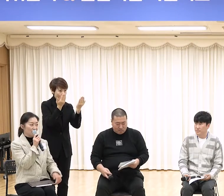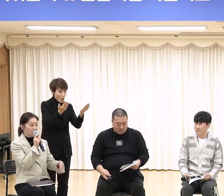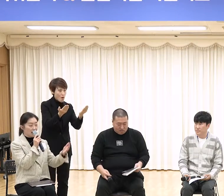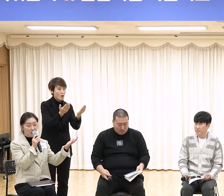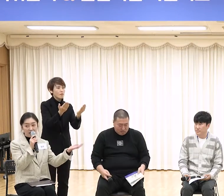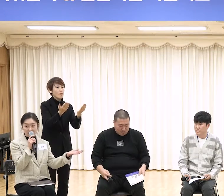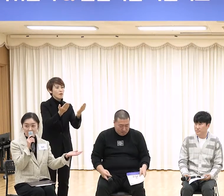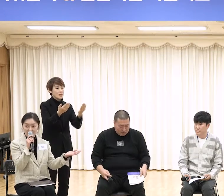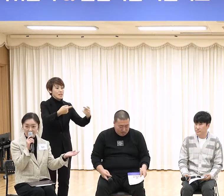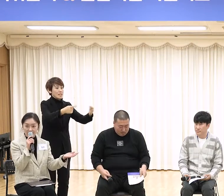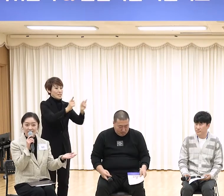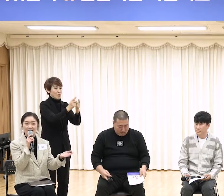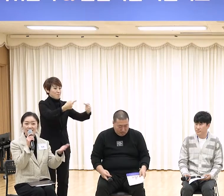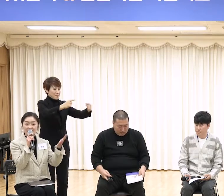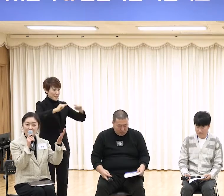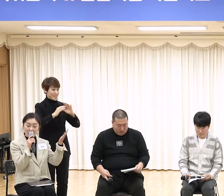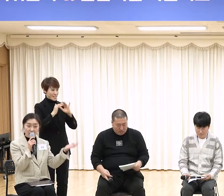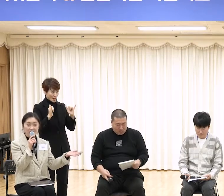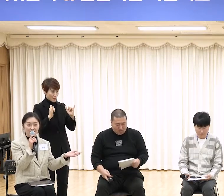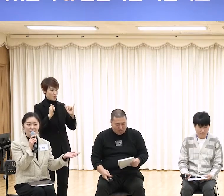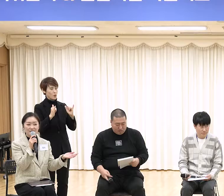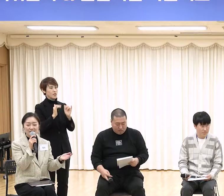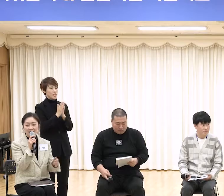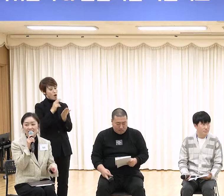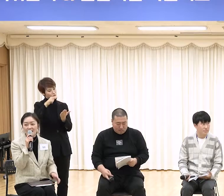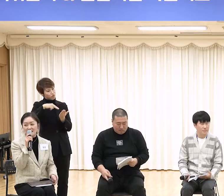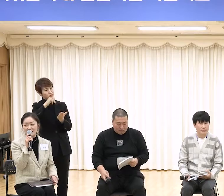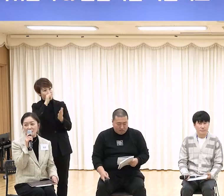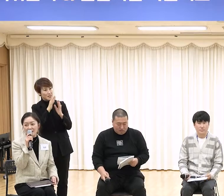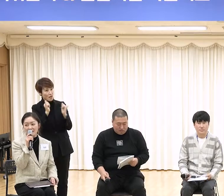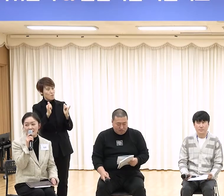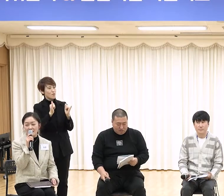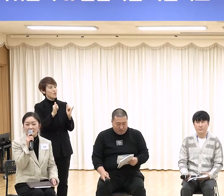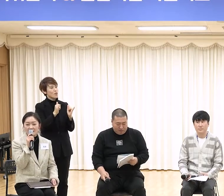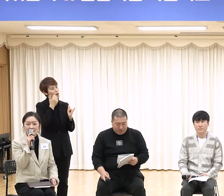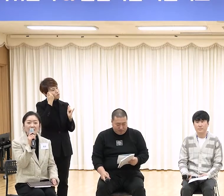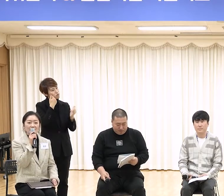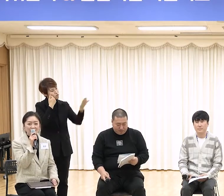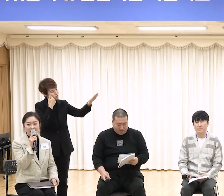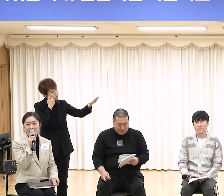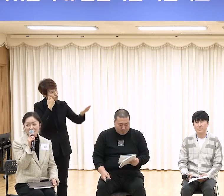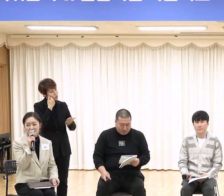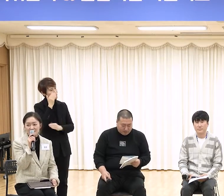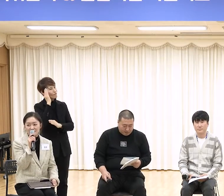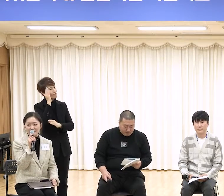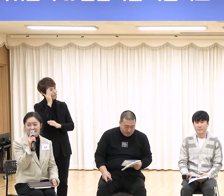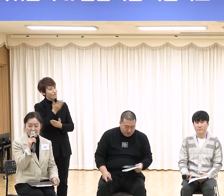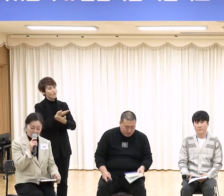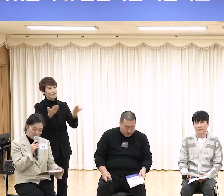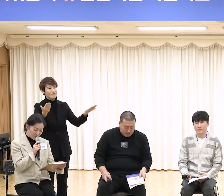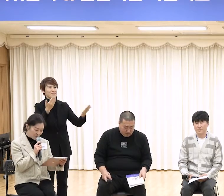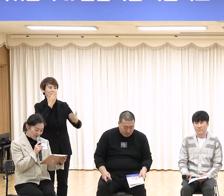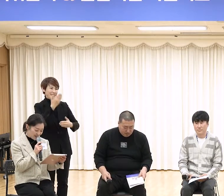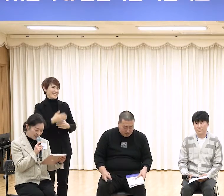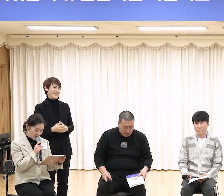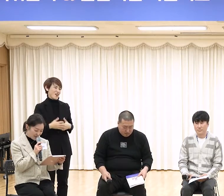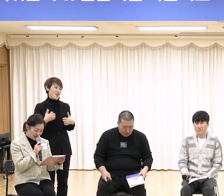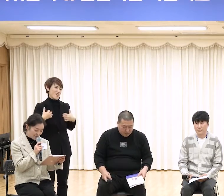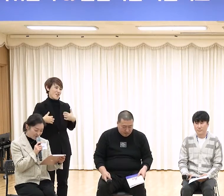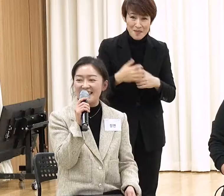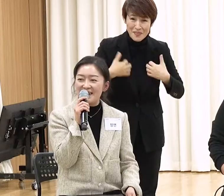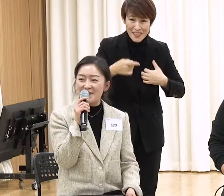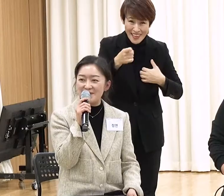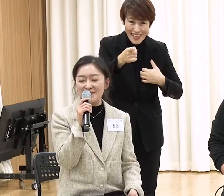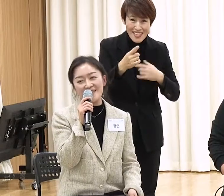만드는 과정에 참여하신 분들, 실제 책을 활용하시는 분들을 이렇게 소개해서 이야기를 들려드릴 수 있게 되어서 너무 기쁘게